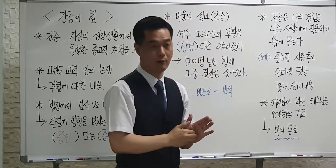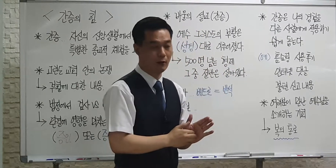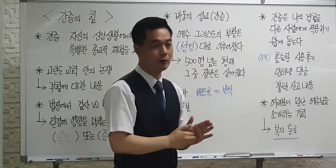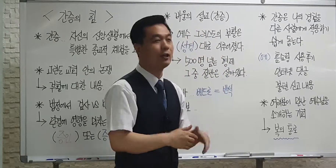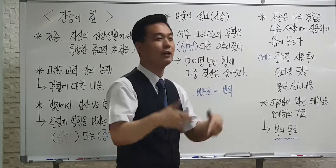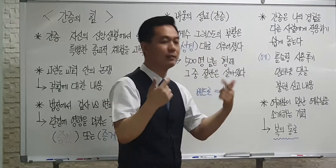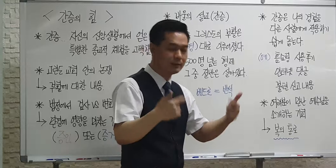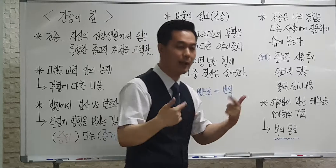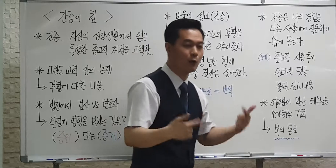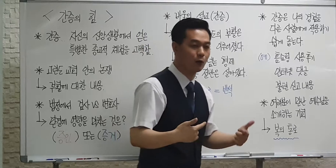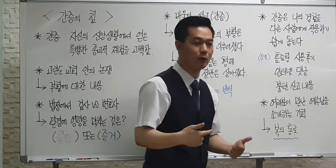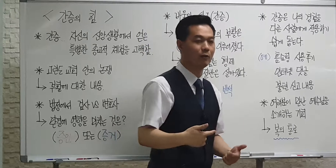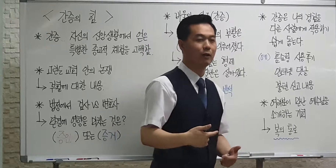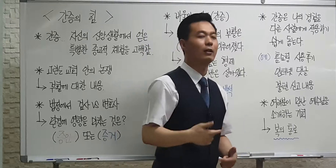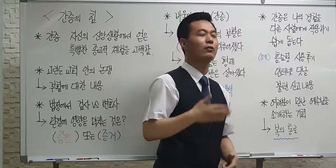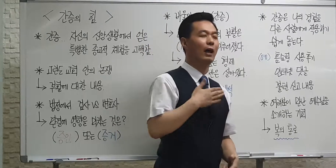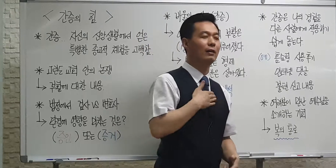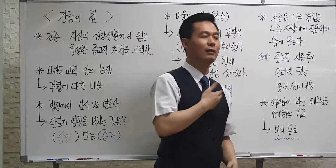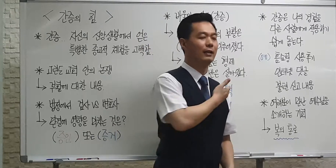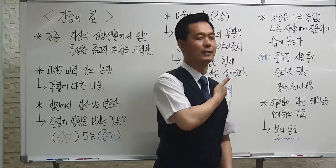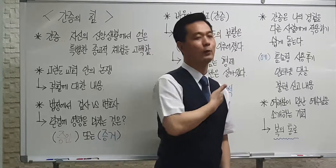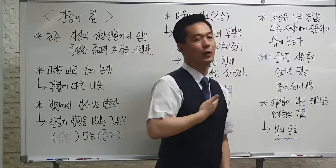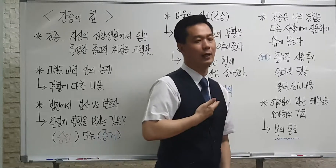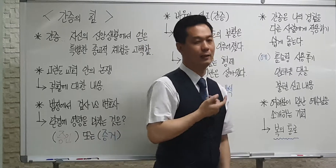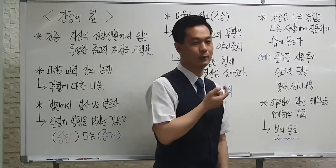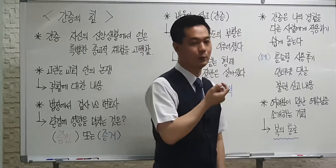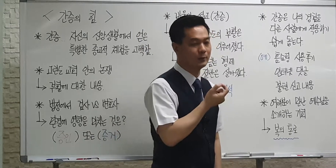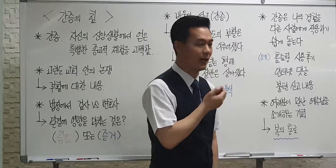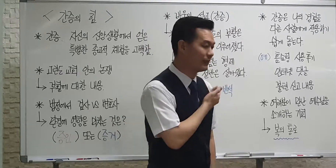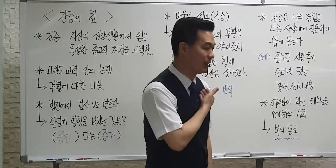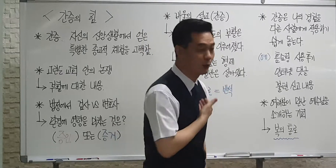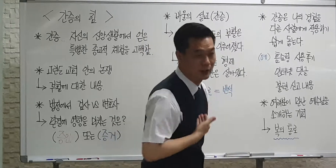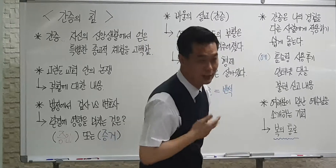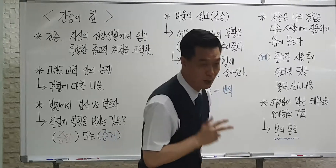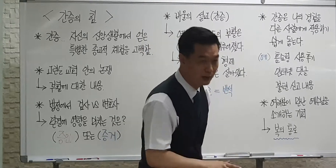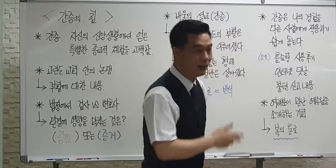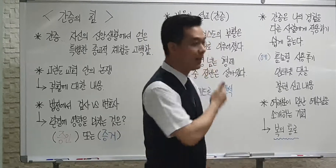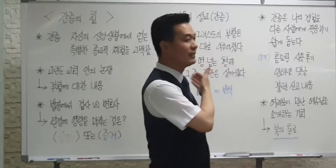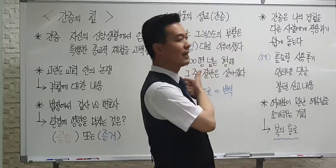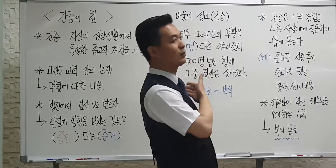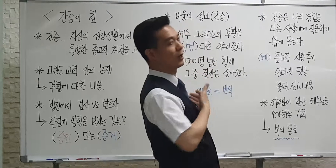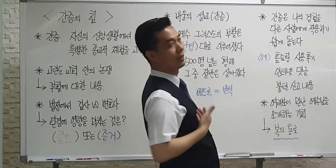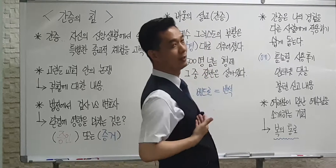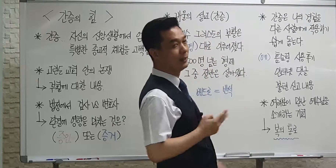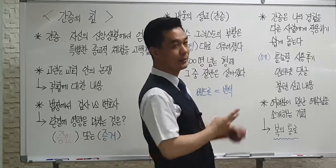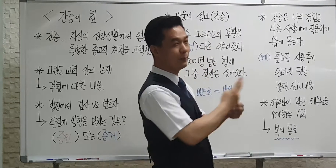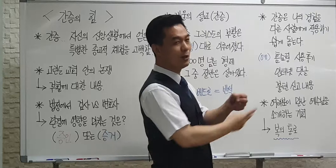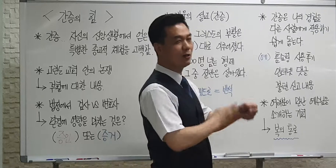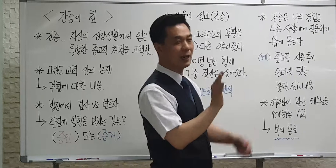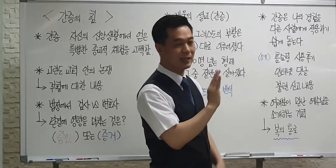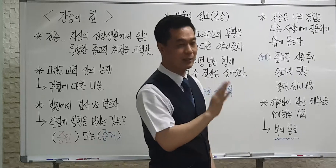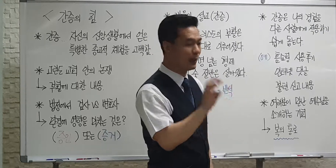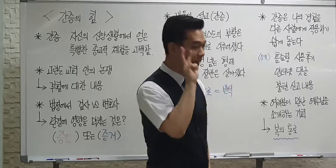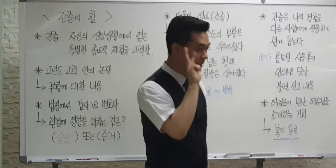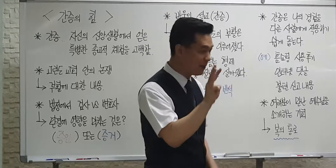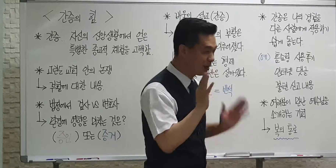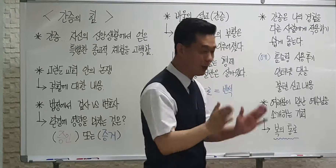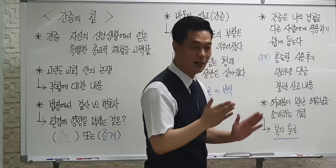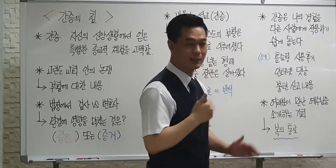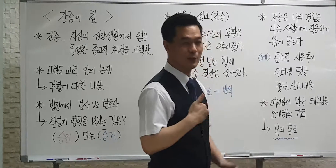그 얘기를 늘 해요. 그래서 나는 사도야. 좀 작은 사도긴 하지만 나는 사도야. 3년은 아니지만 3일 동안이지만